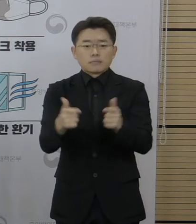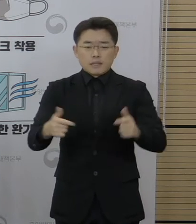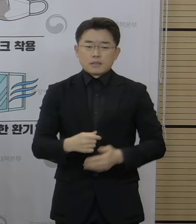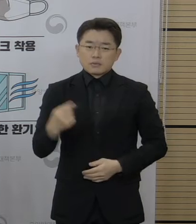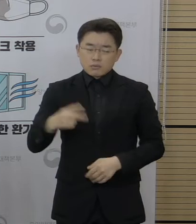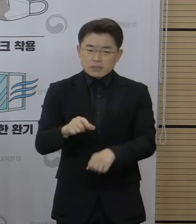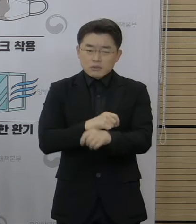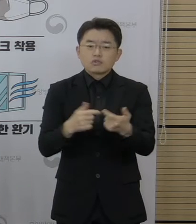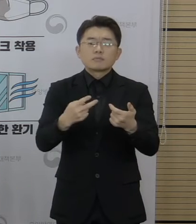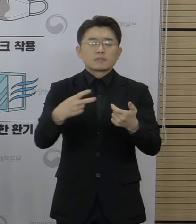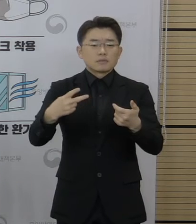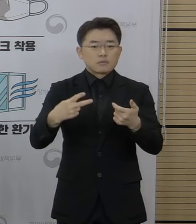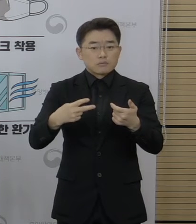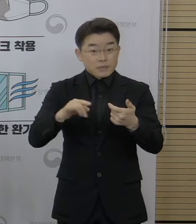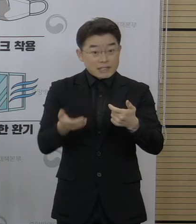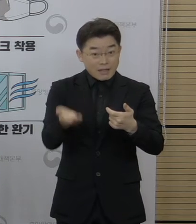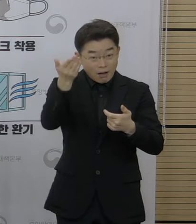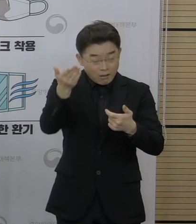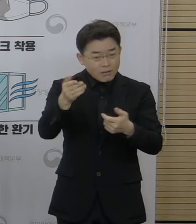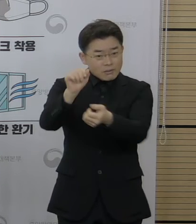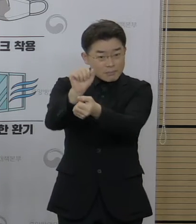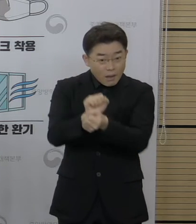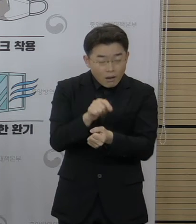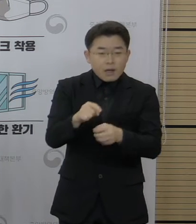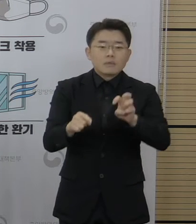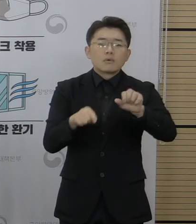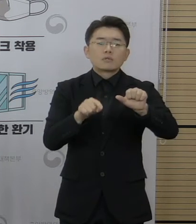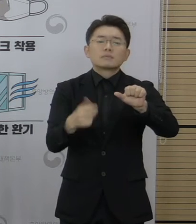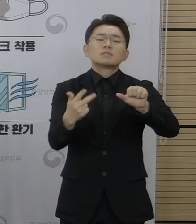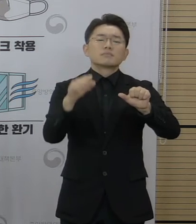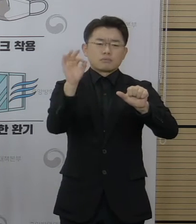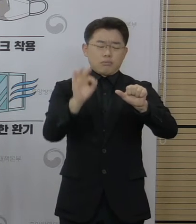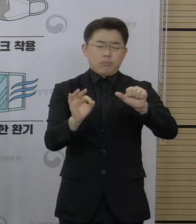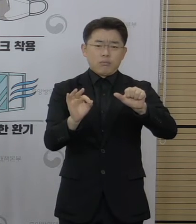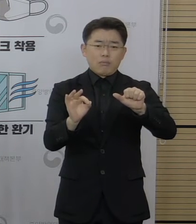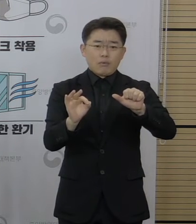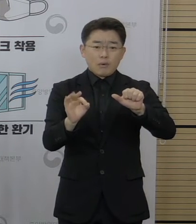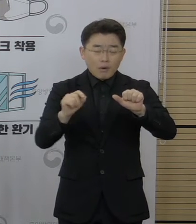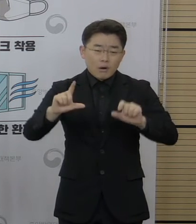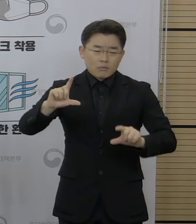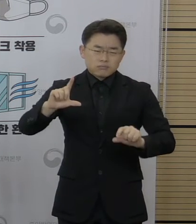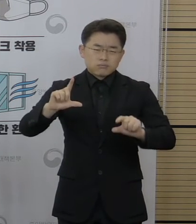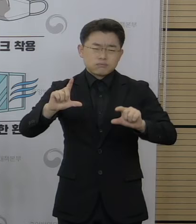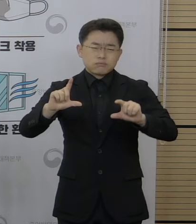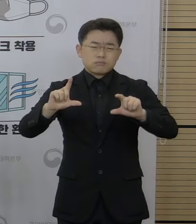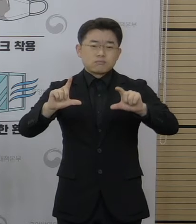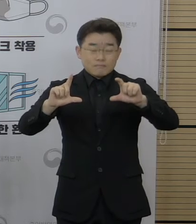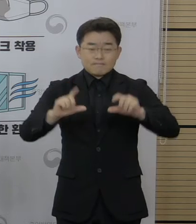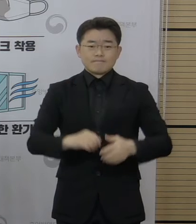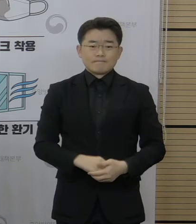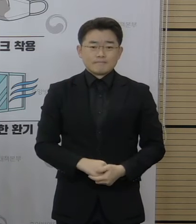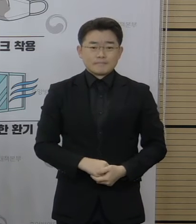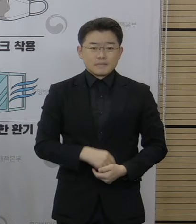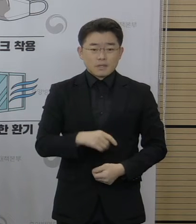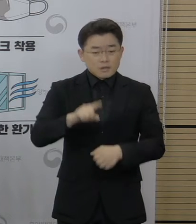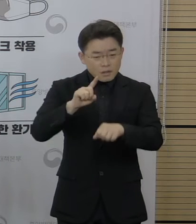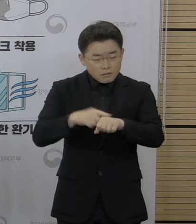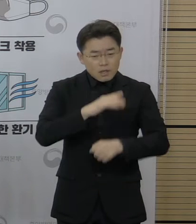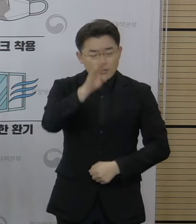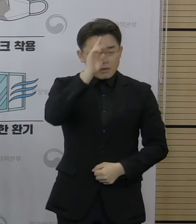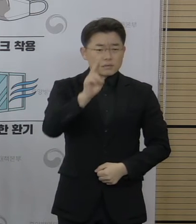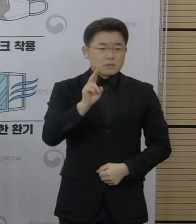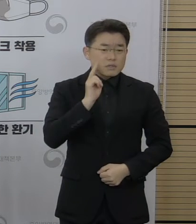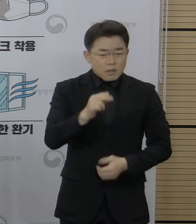확진 자에 비율이 전체 확장자의 35.7% 로 지속적으로 증가해서 위 중종 환자와 사망자